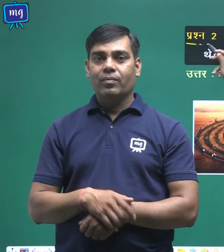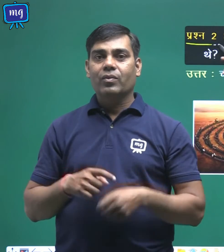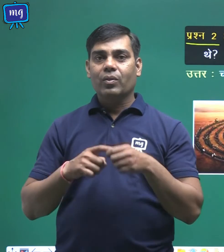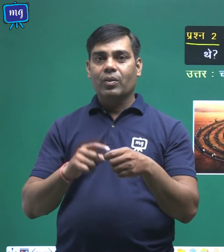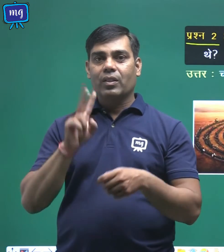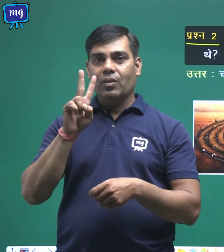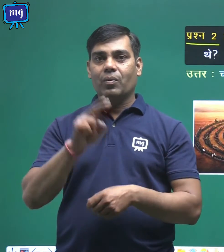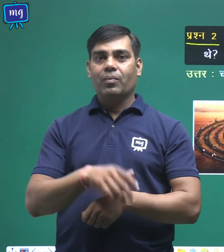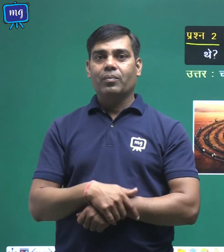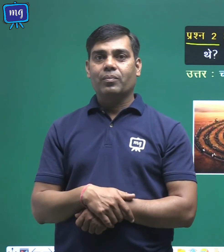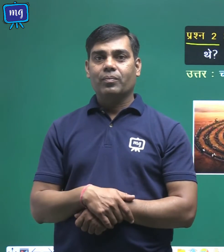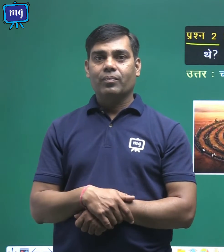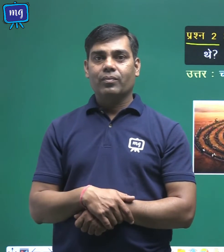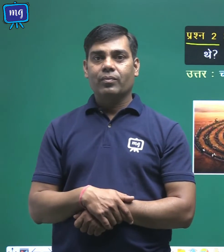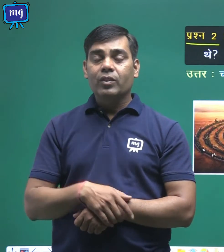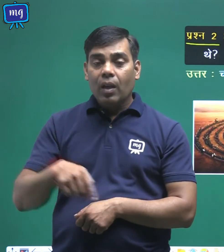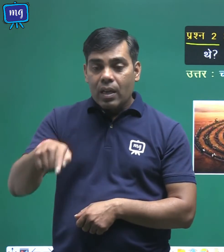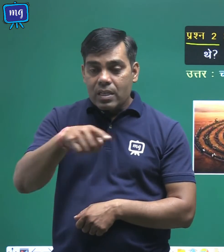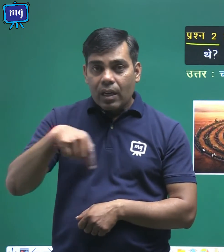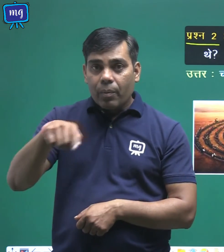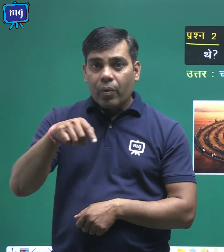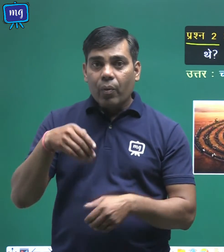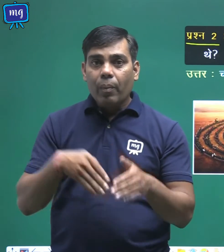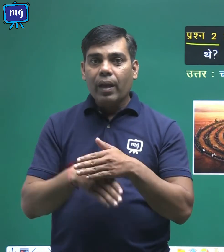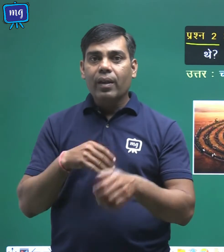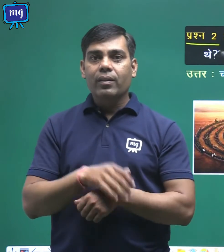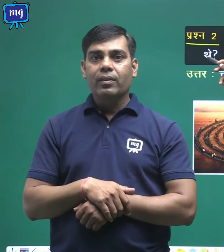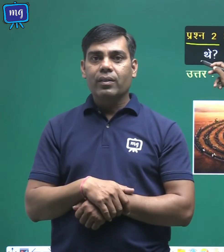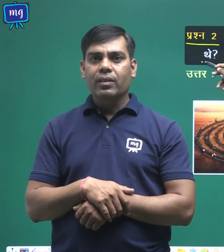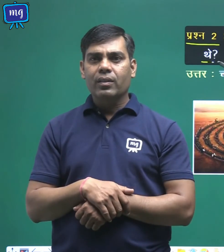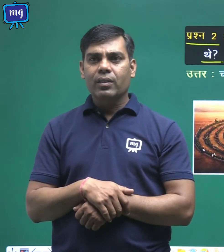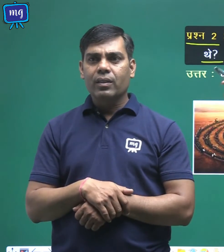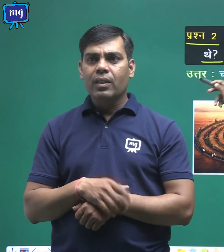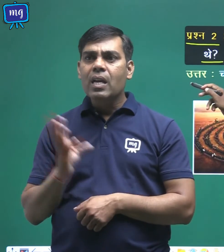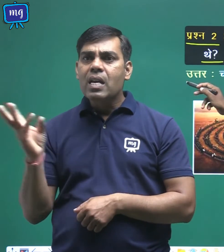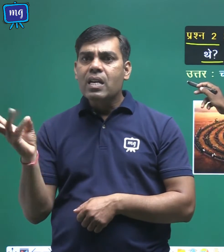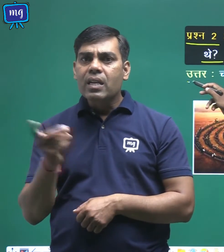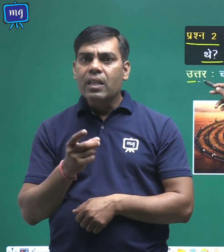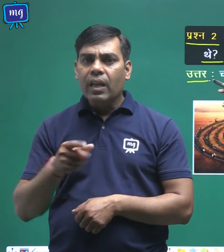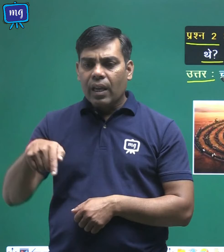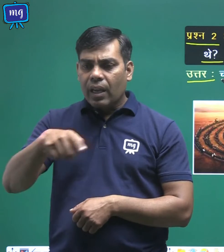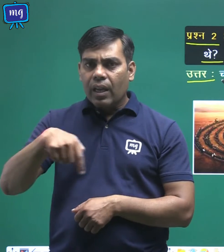प्रश्न 2, चक्रव्यूह में कितने घेरे थे?